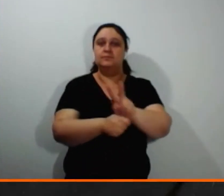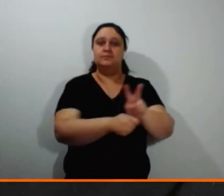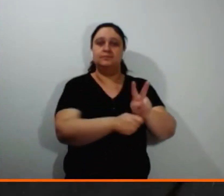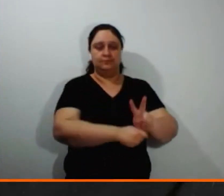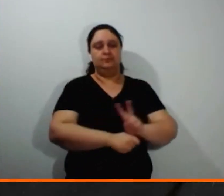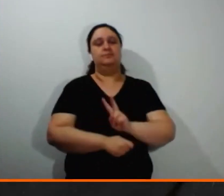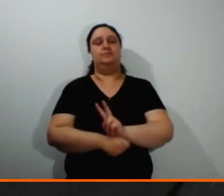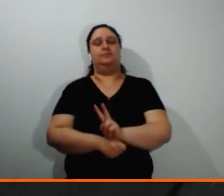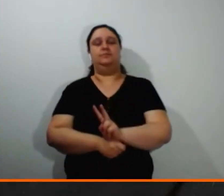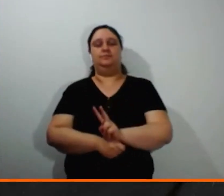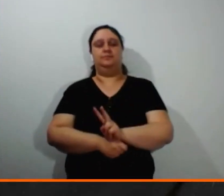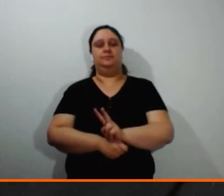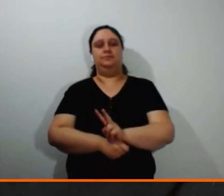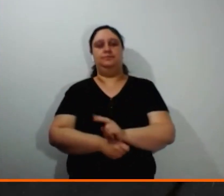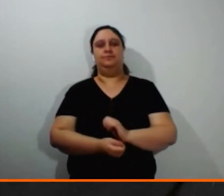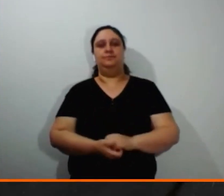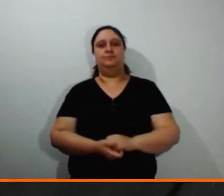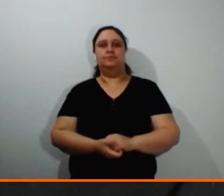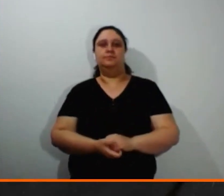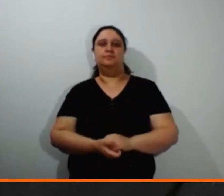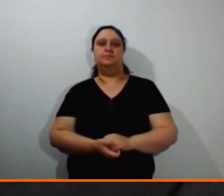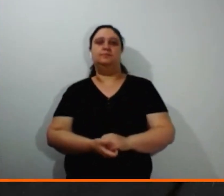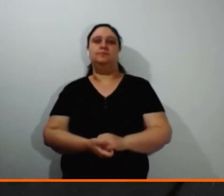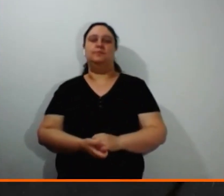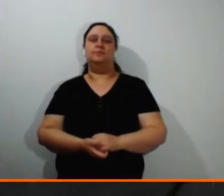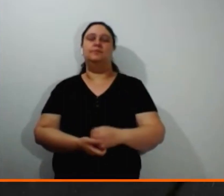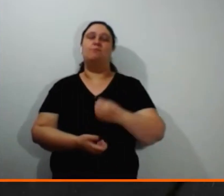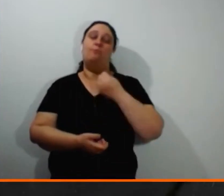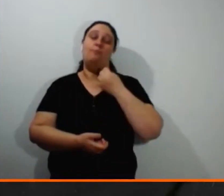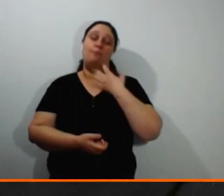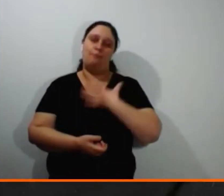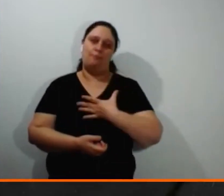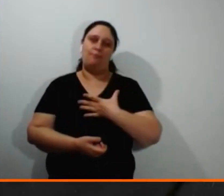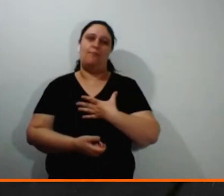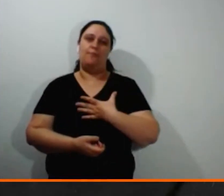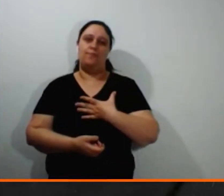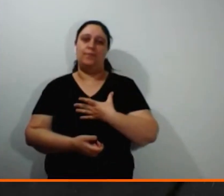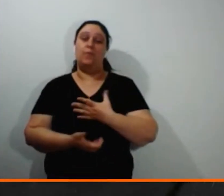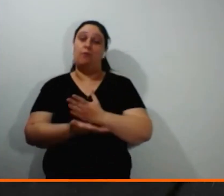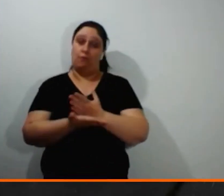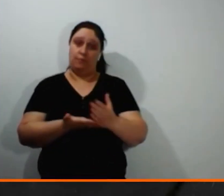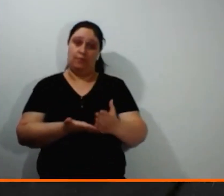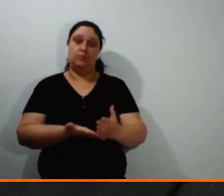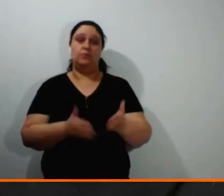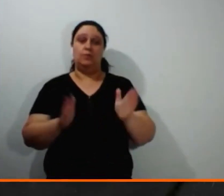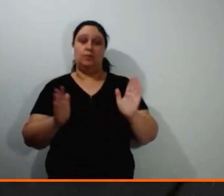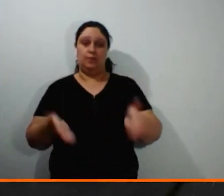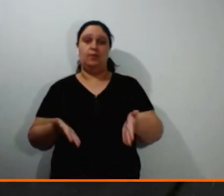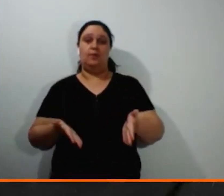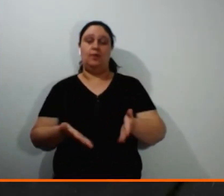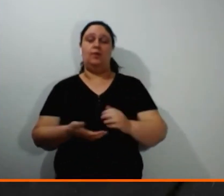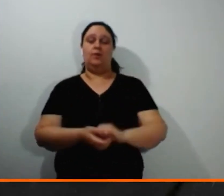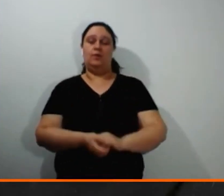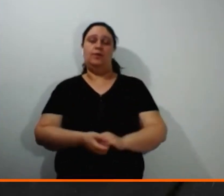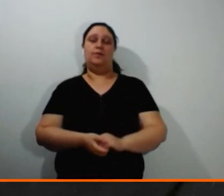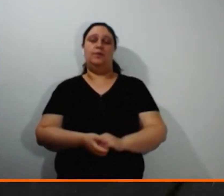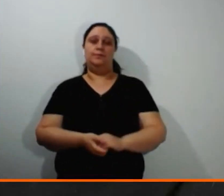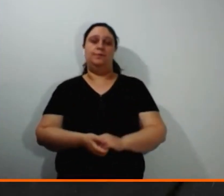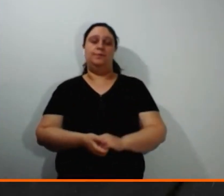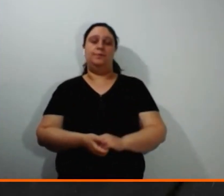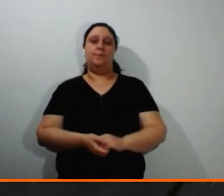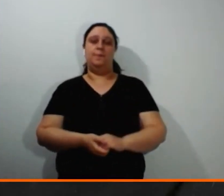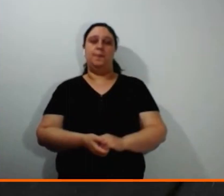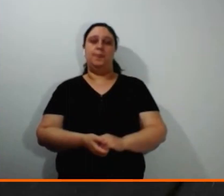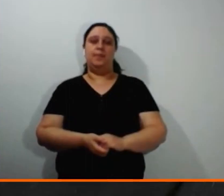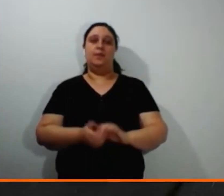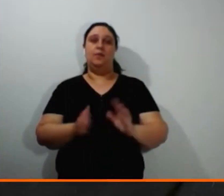esse serviço é recente, né? Já falamos, vamos falar um pouco mais ainda. Hoje nós estamos no ministério